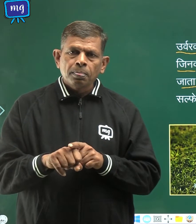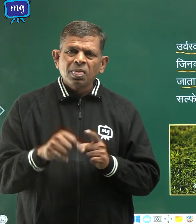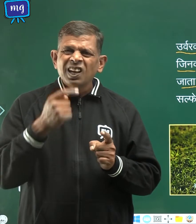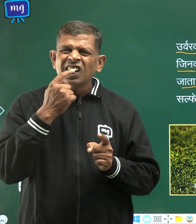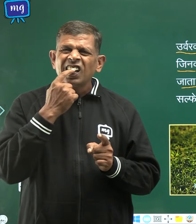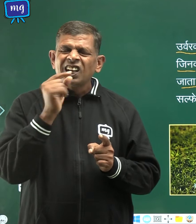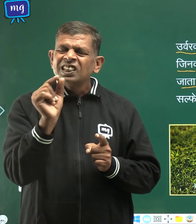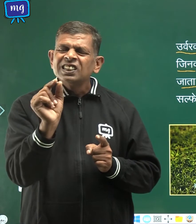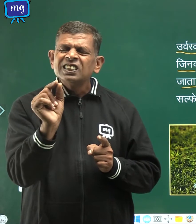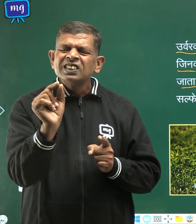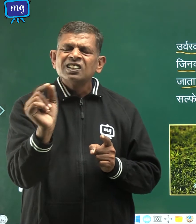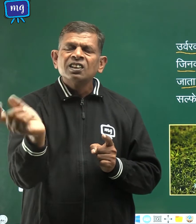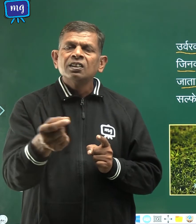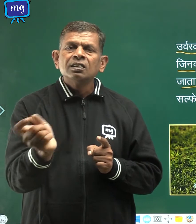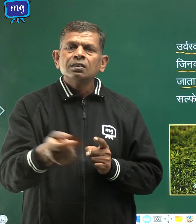यूरिया,